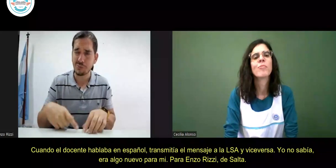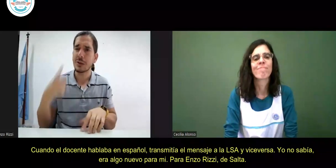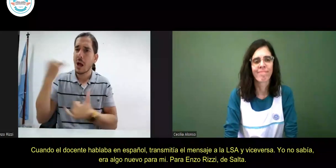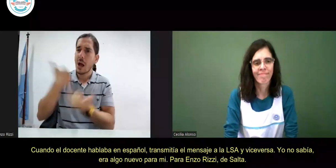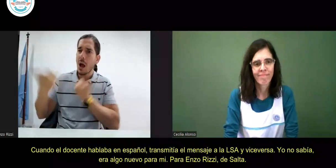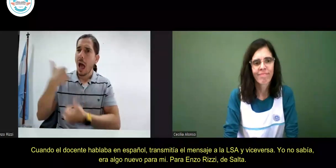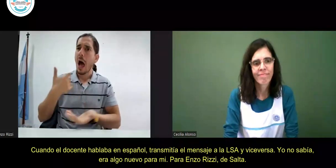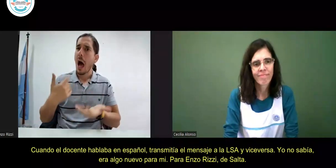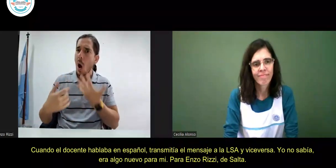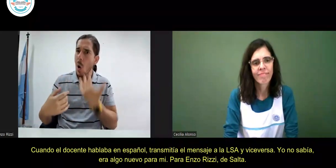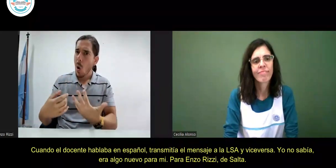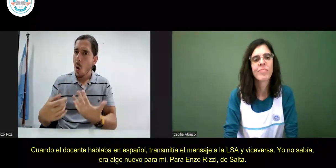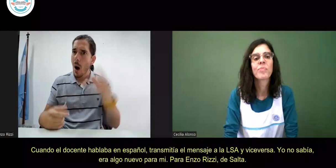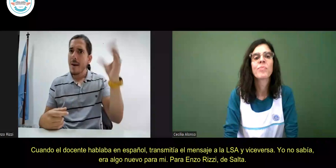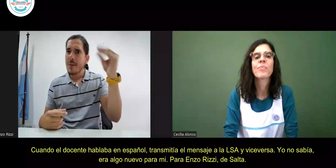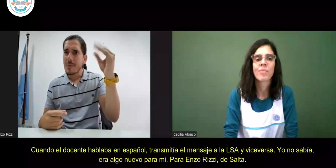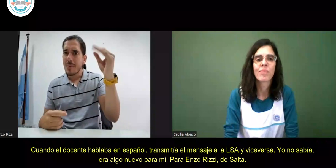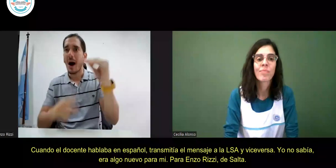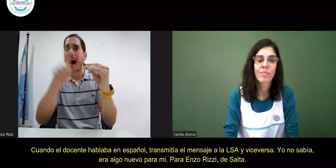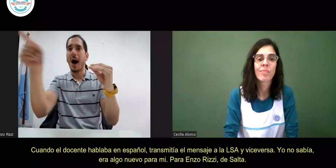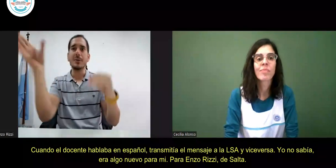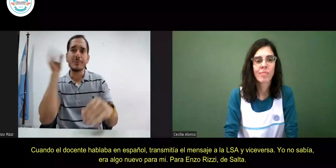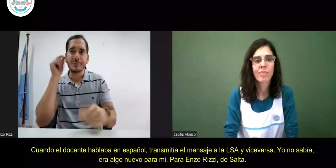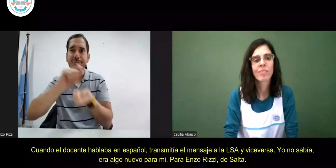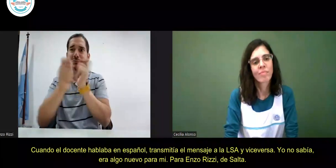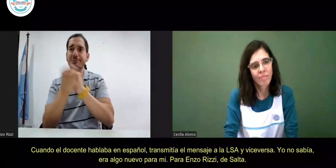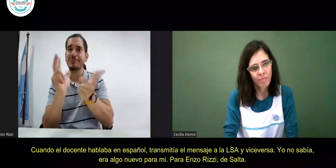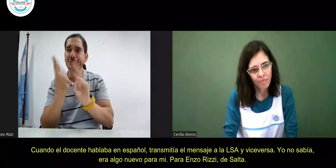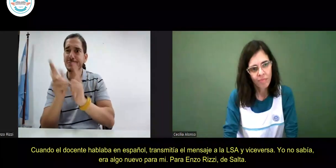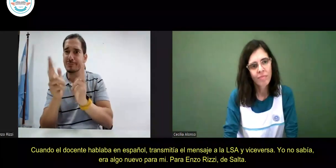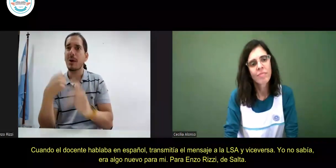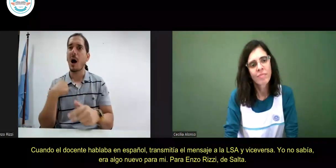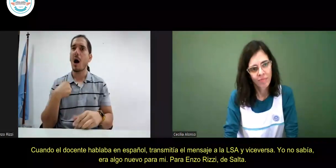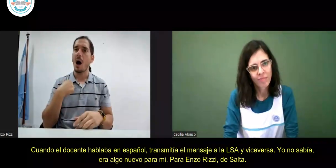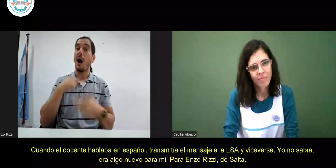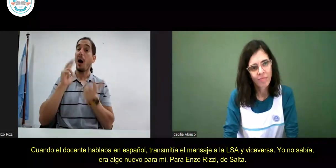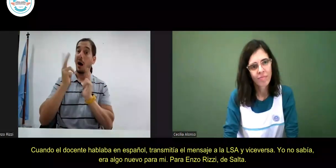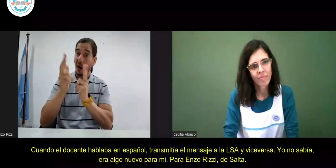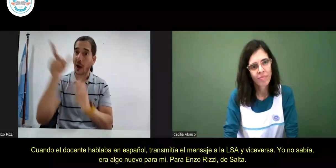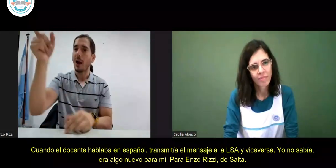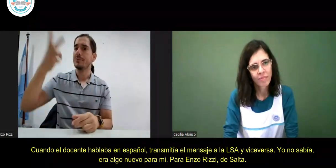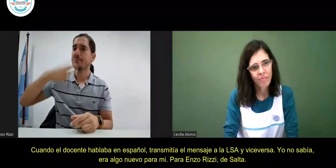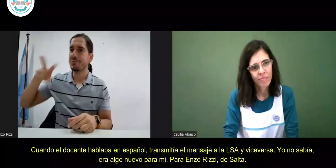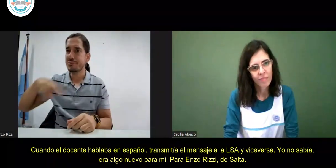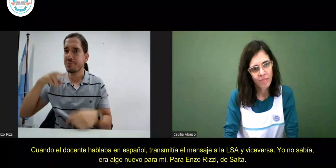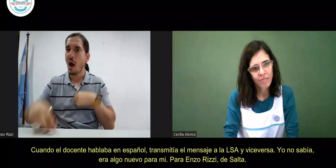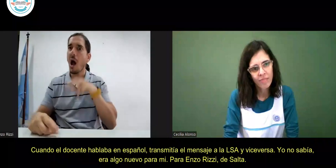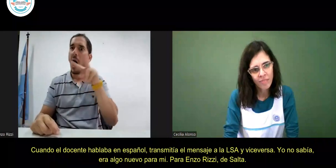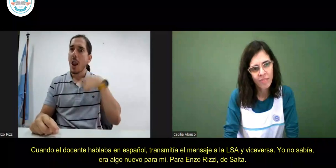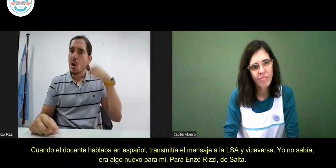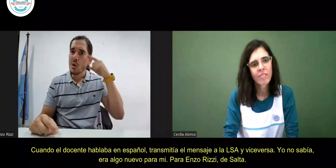Cuando el docente hablaba en español, transmitía el mensaje a la lengua de señas y viceversa. Yo no